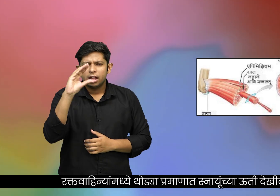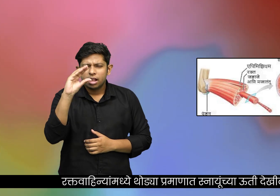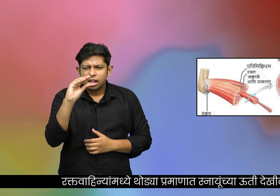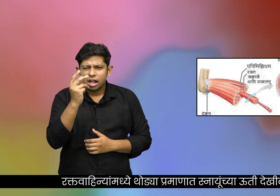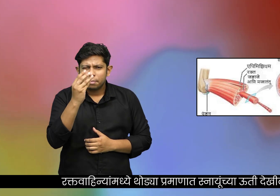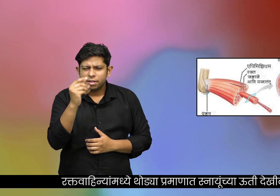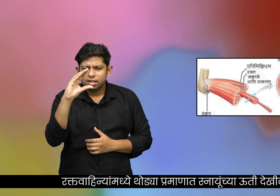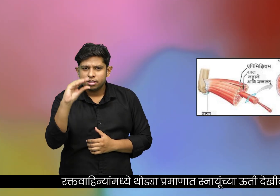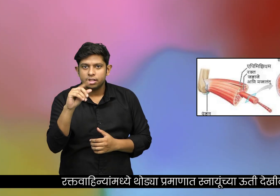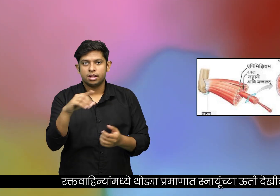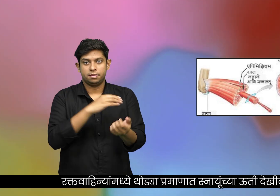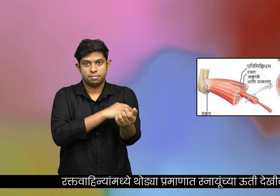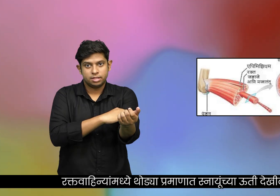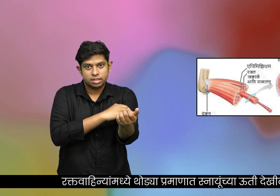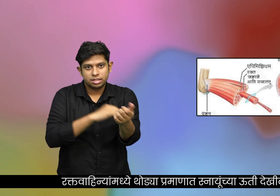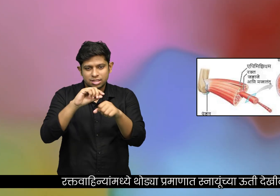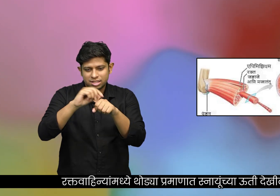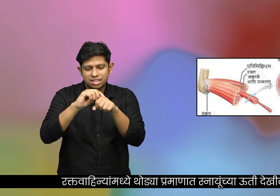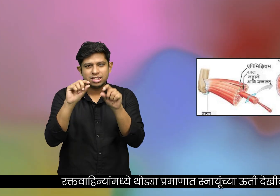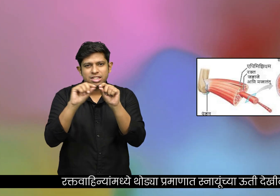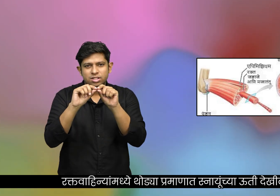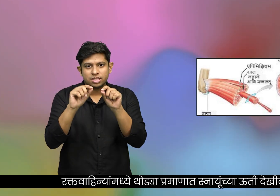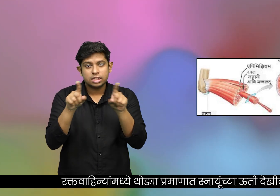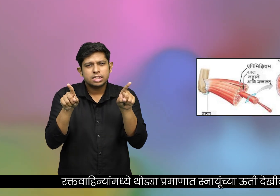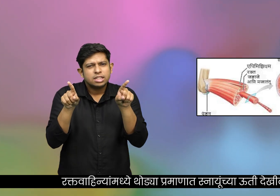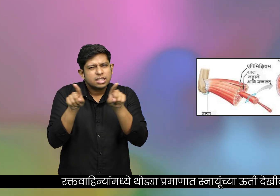रक्तवाहिन्यांमध्ये थोड्या प्रमाणात सप्तायूंची ऊती देखील असतात,